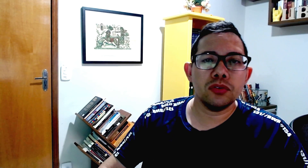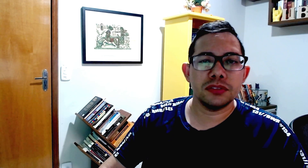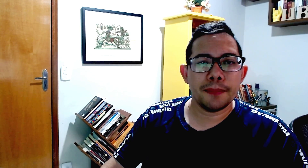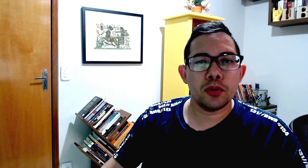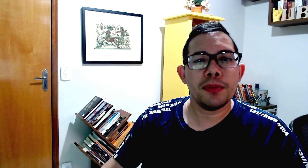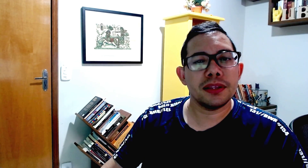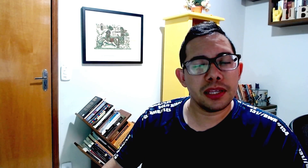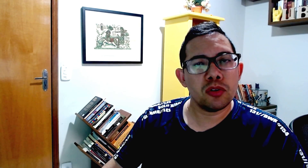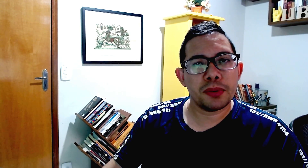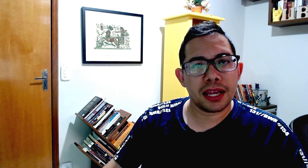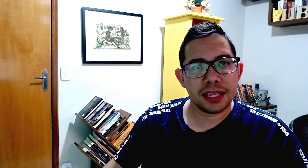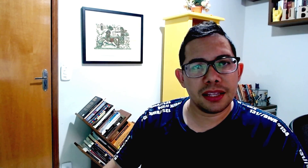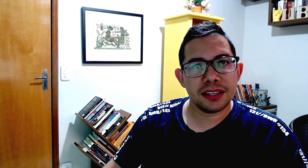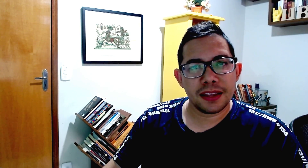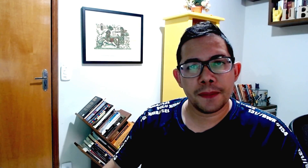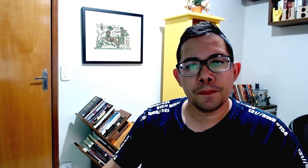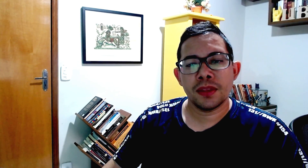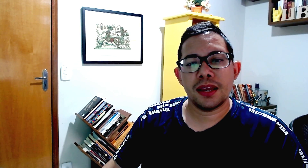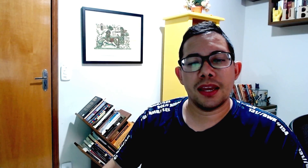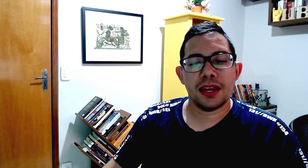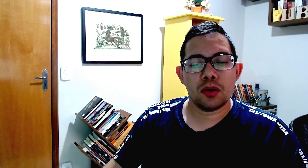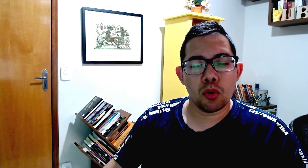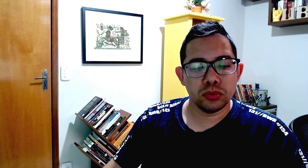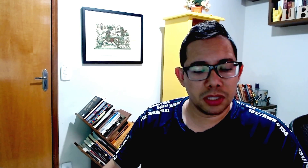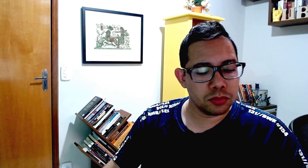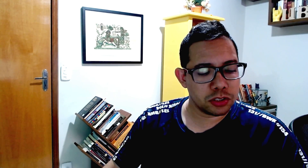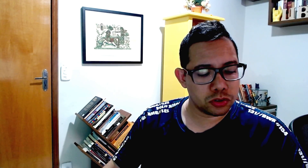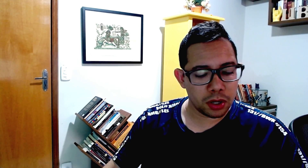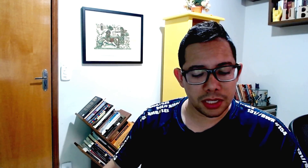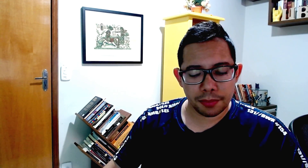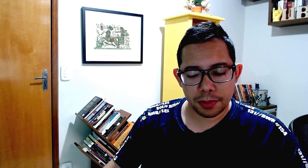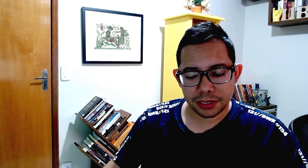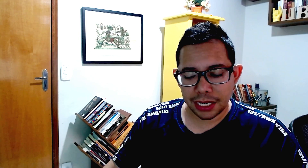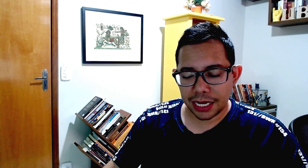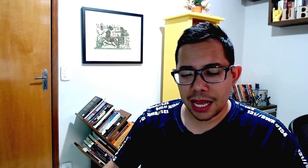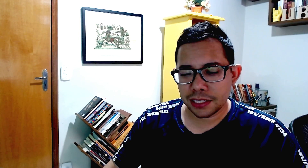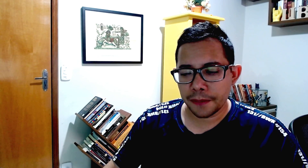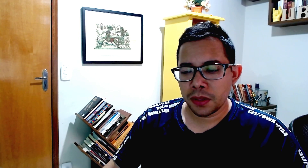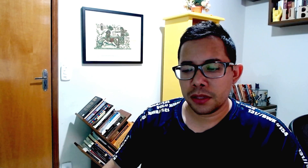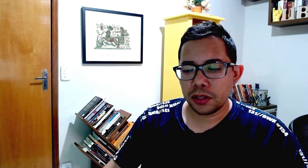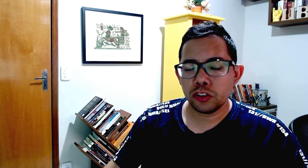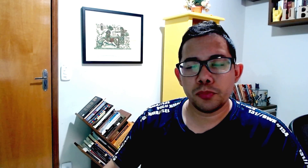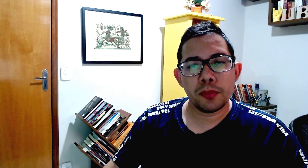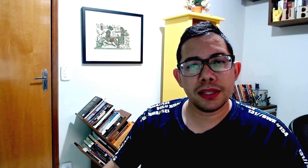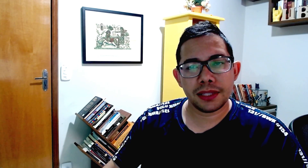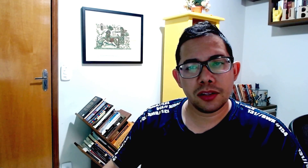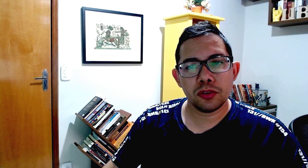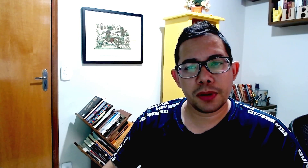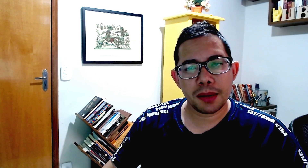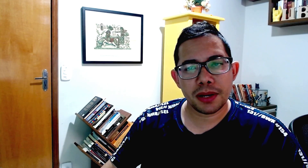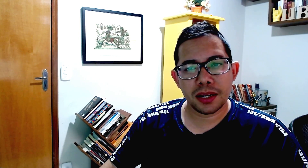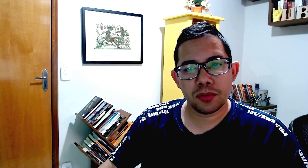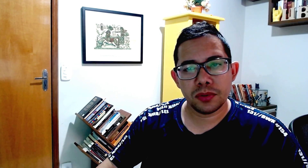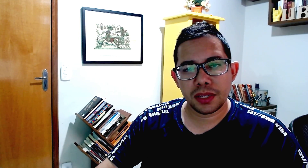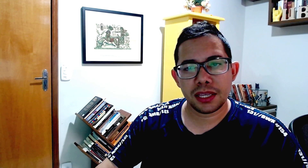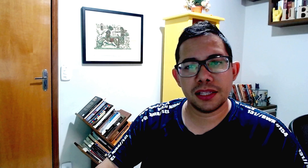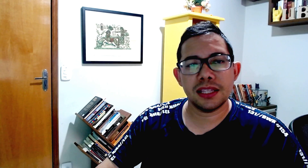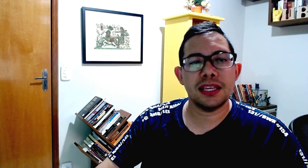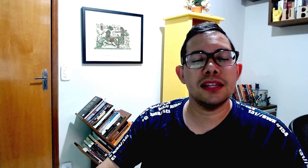né, prometeu para ele, né, contando a história da Bíblia Sagrada, Deus prometendo para Abraão, né, que ele